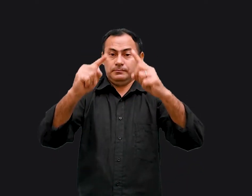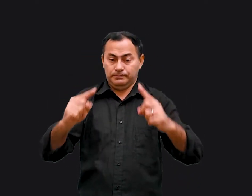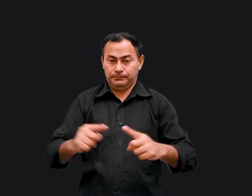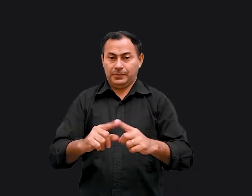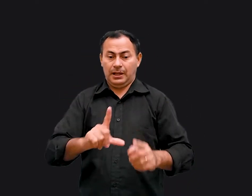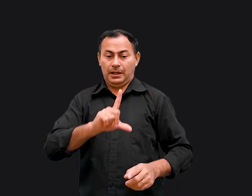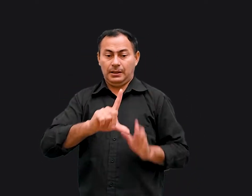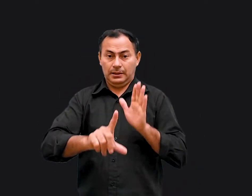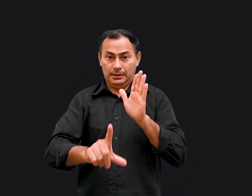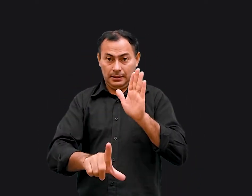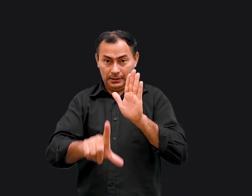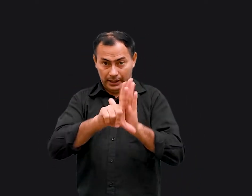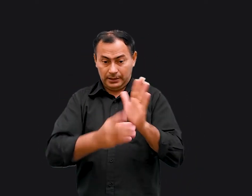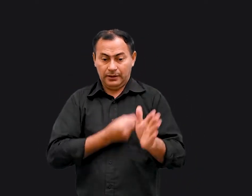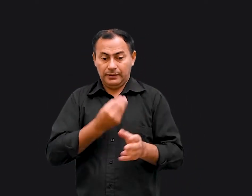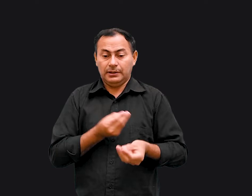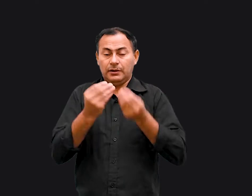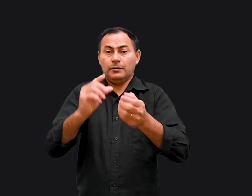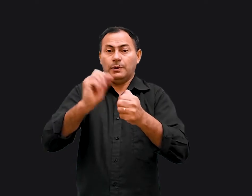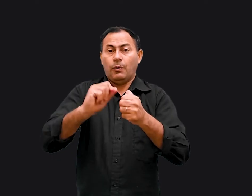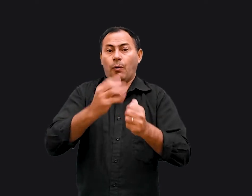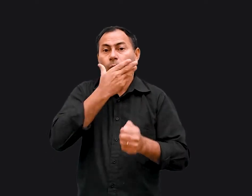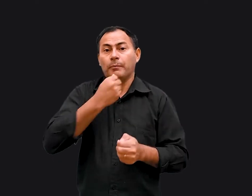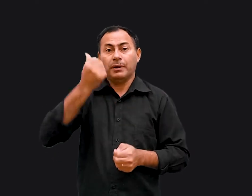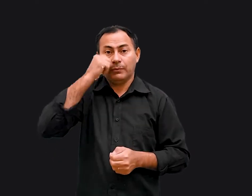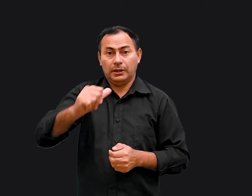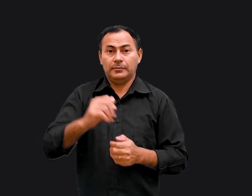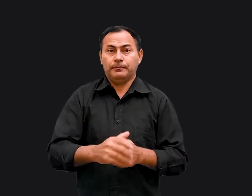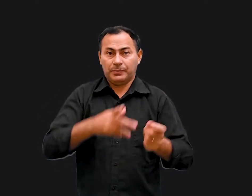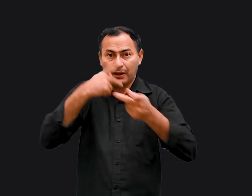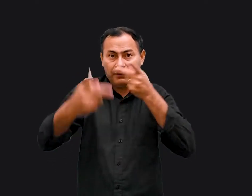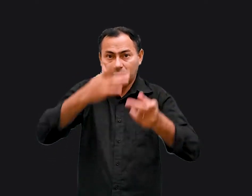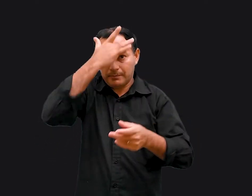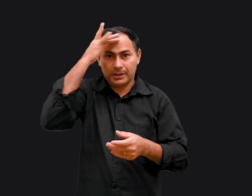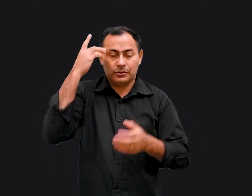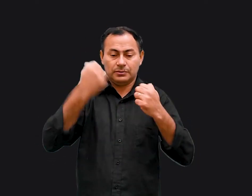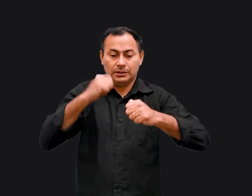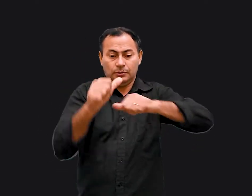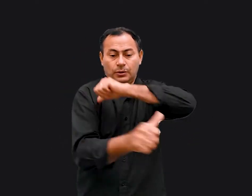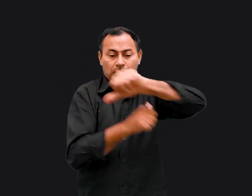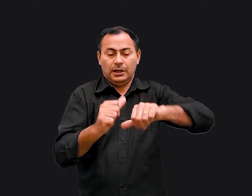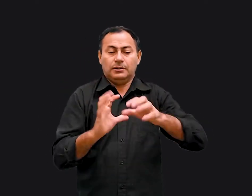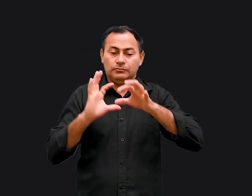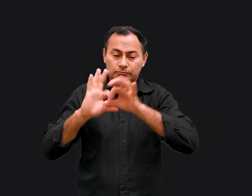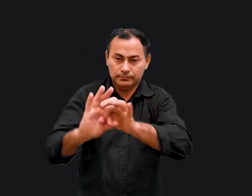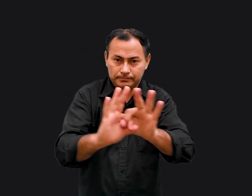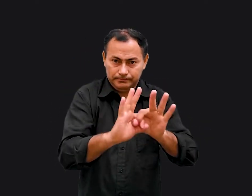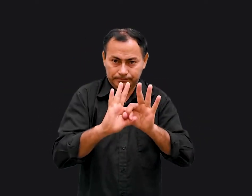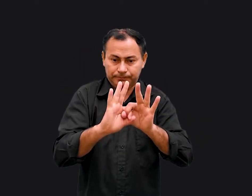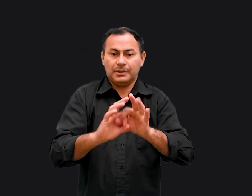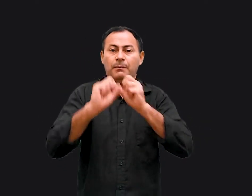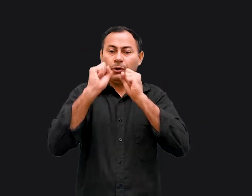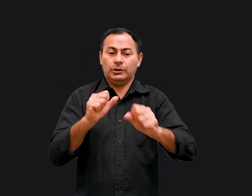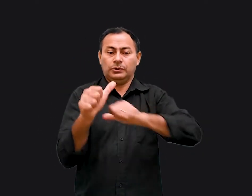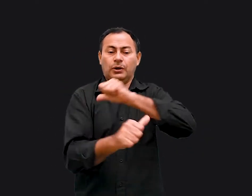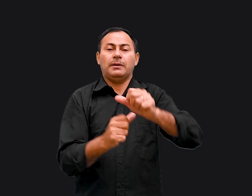vida que Deus trouxe a efeito quando criou o homem e a mulher diz que as pessoas devem se tornar parceiros, para que possam se tornar